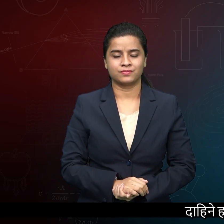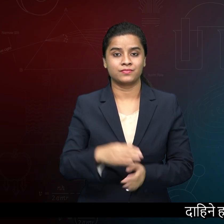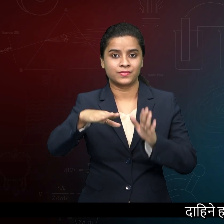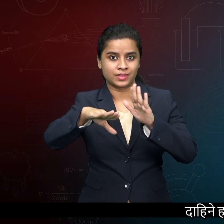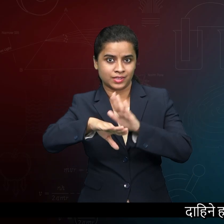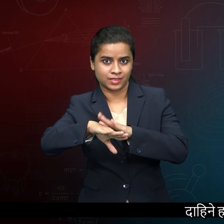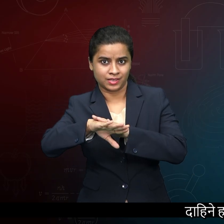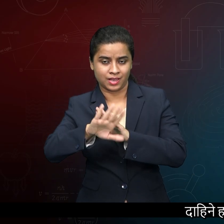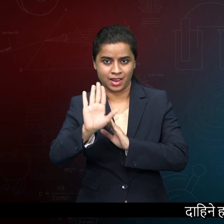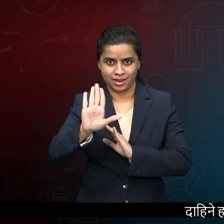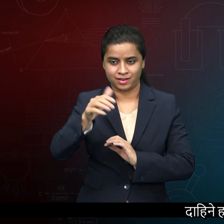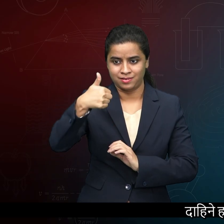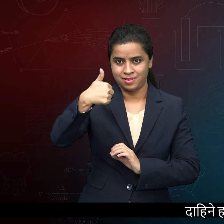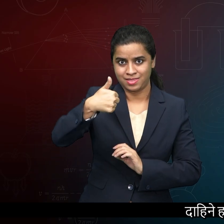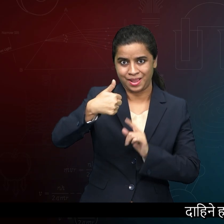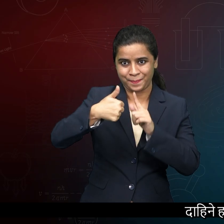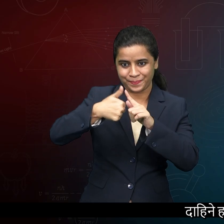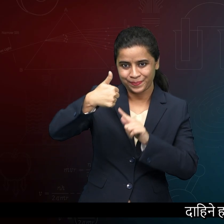दाहिने हाथ के अंगूठे का नियम।